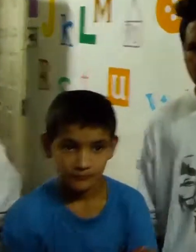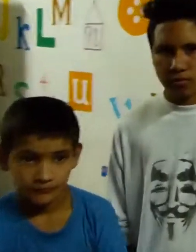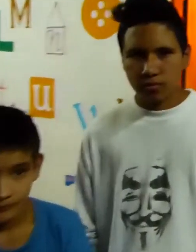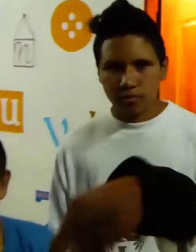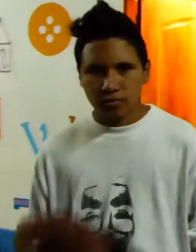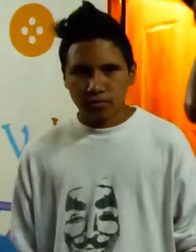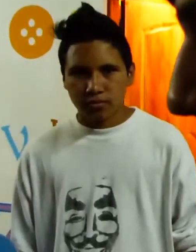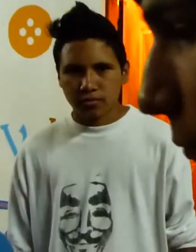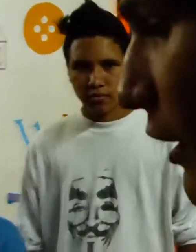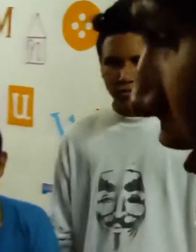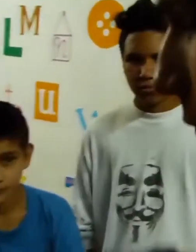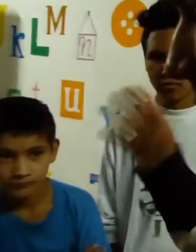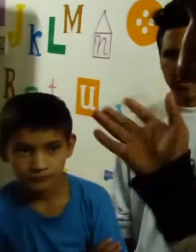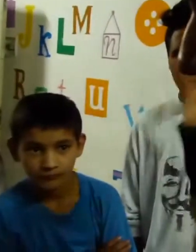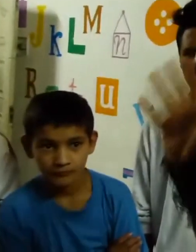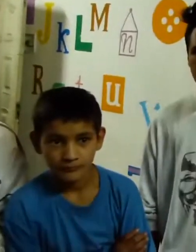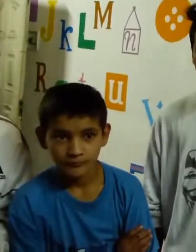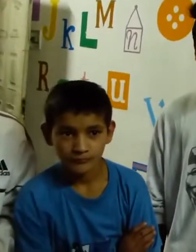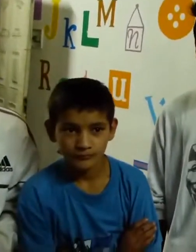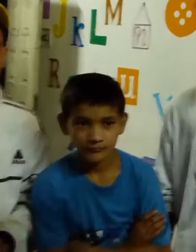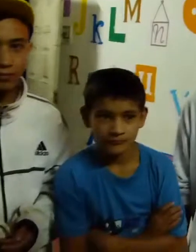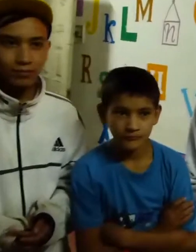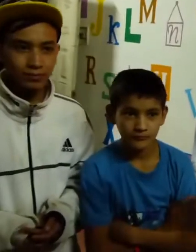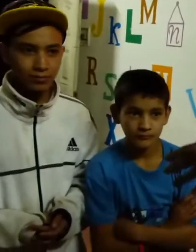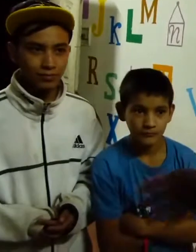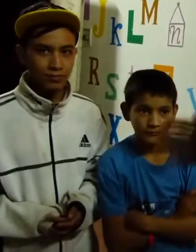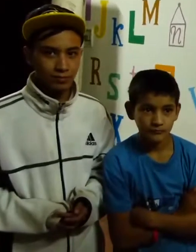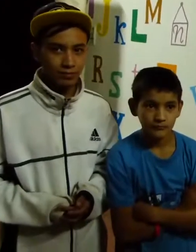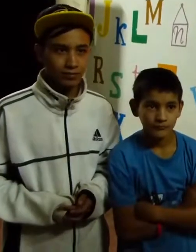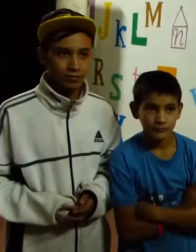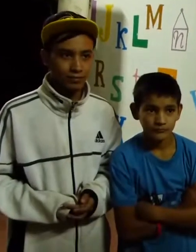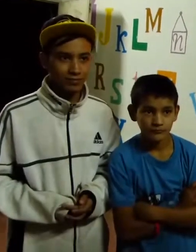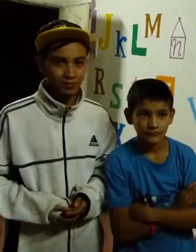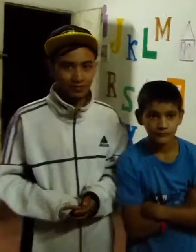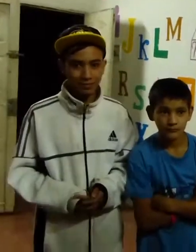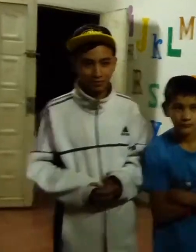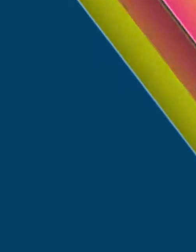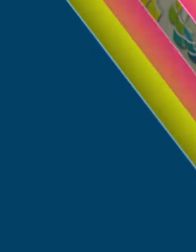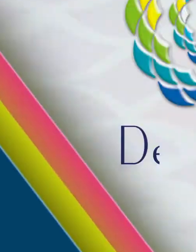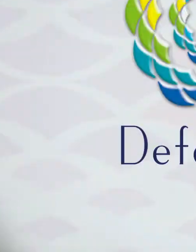Eric DJ Adrian.